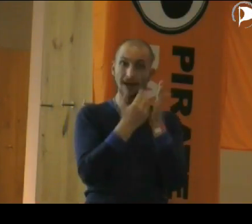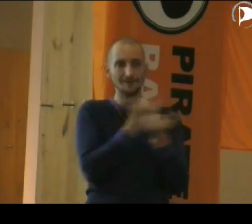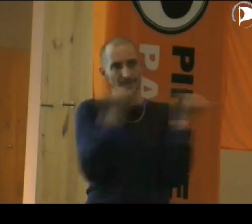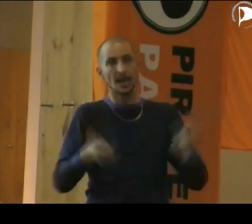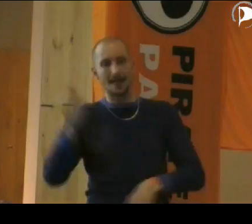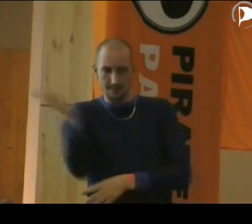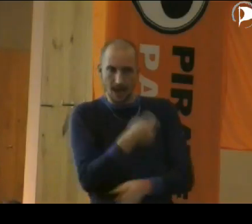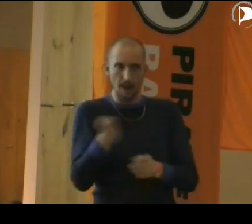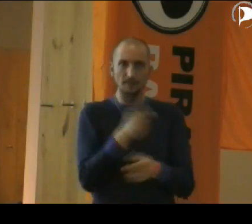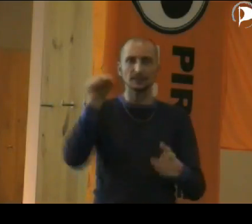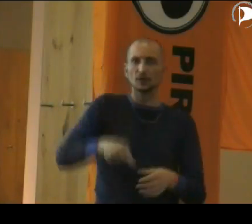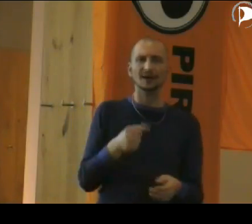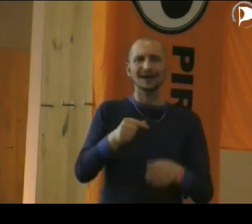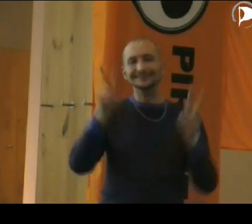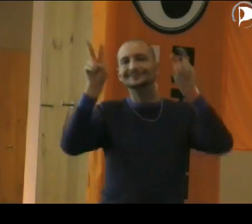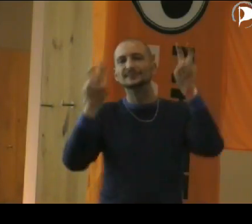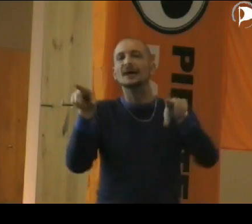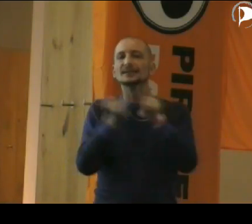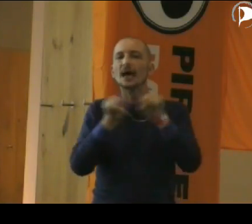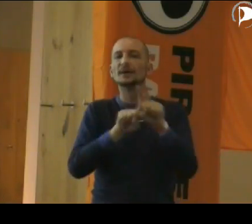was den schlaf